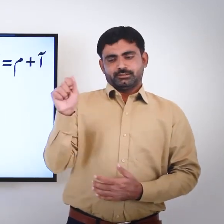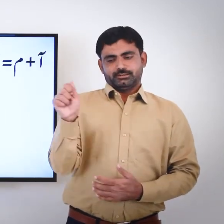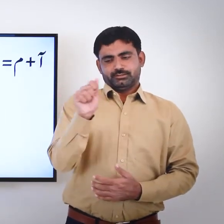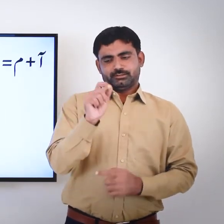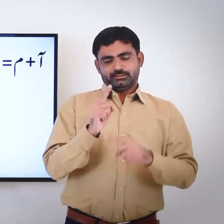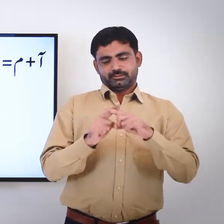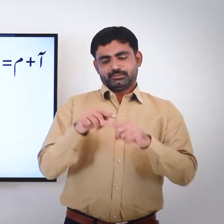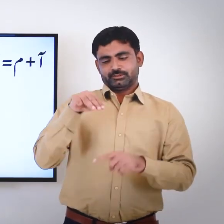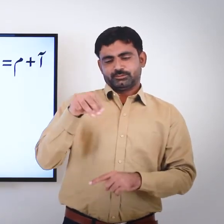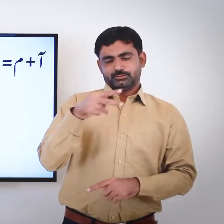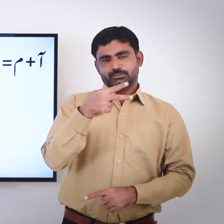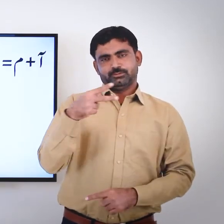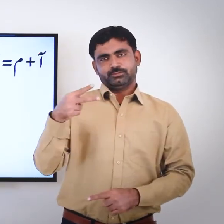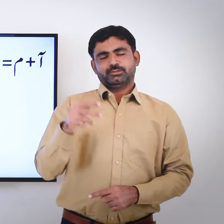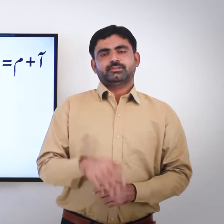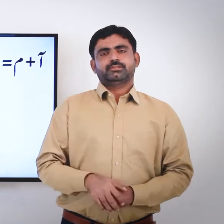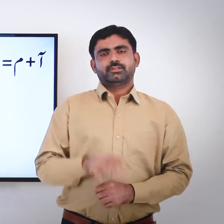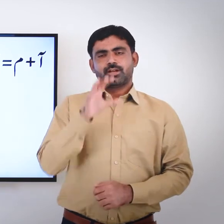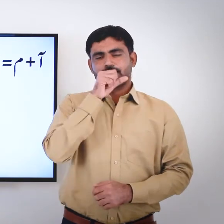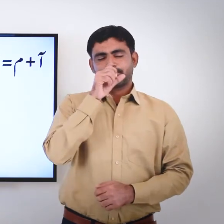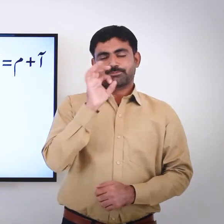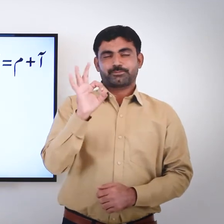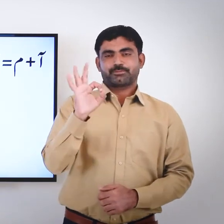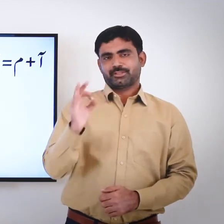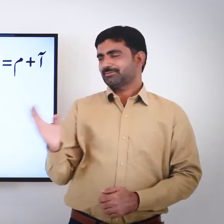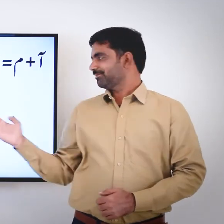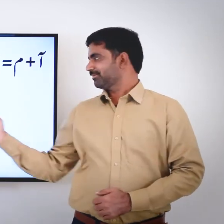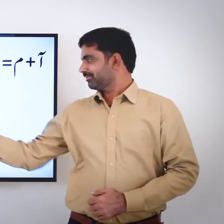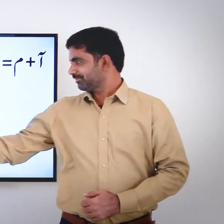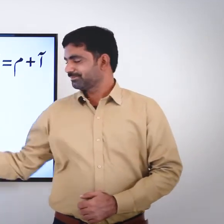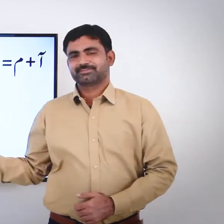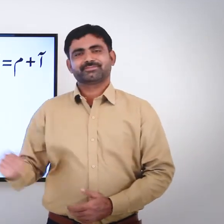الف مد زبرہ جمع میم برابر ہے آم، مزیدار آم۔